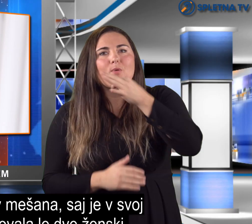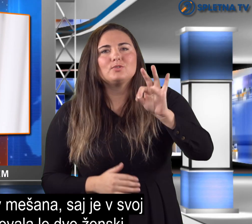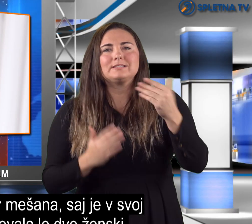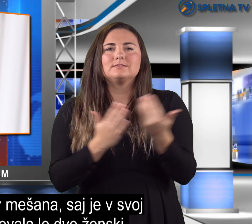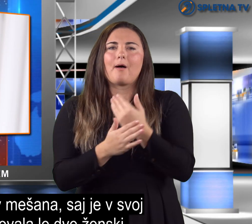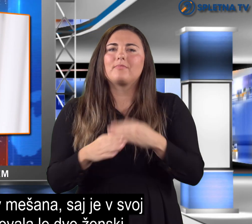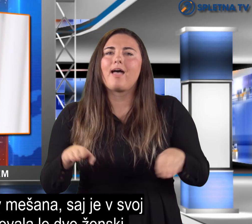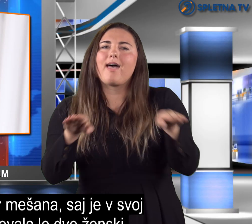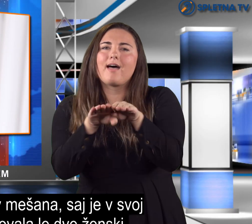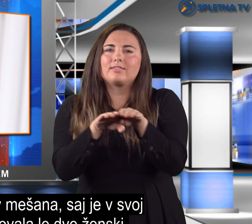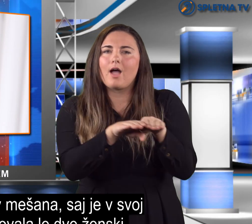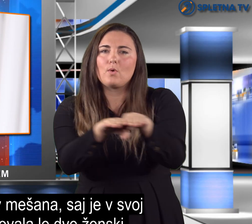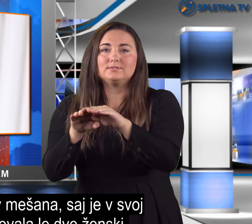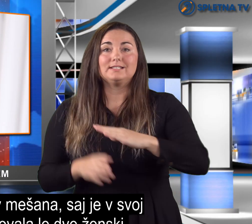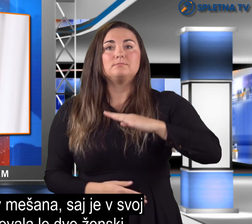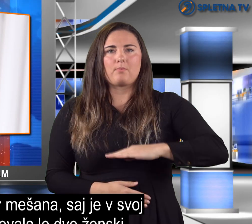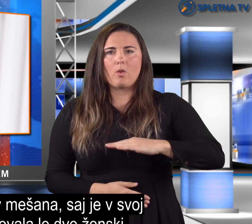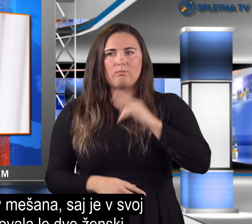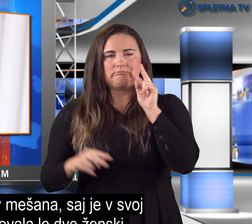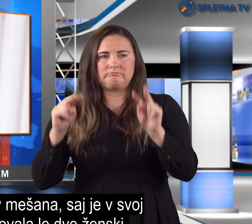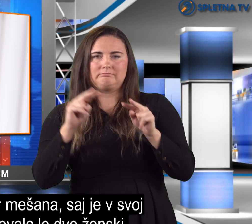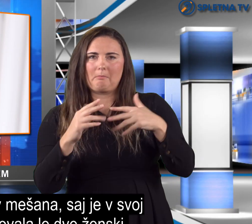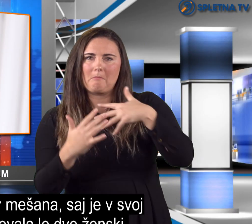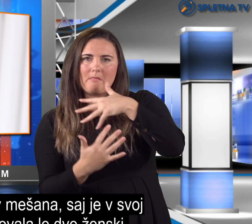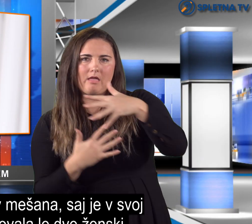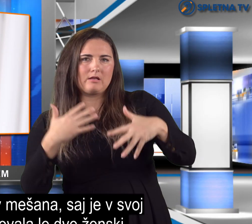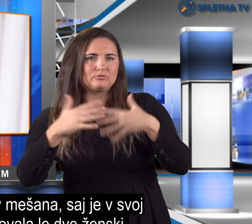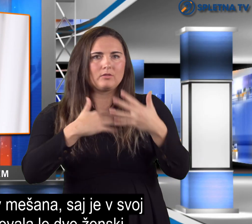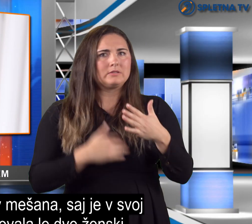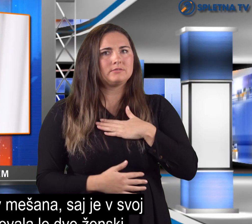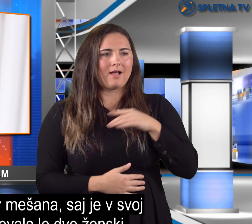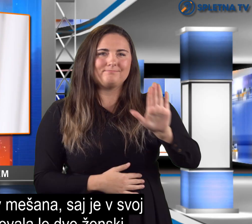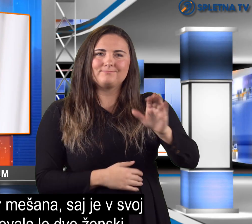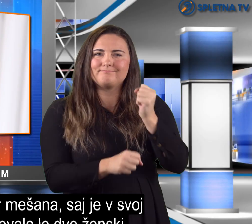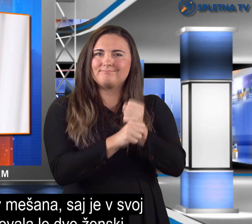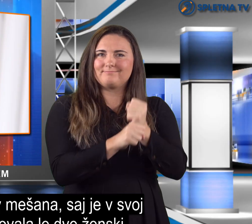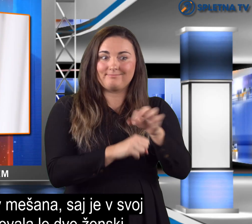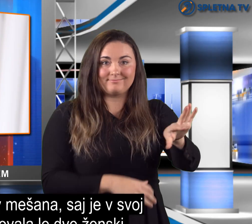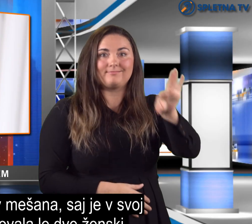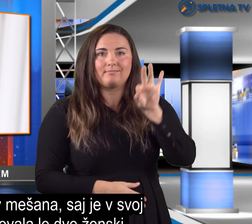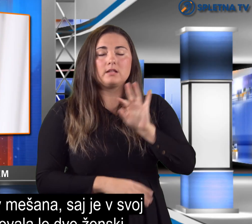je v svoj kabinet imenovala le 2 ženski.